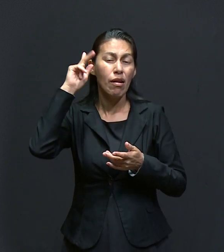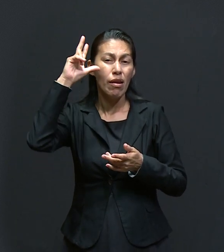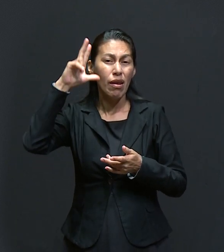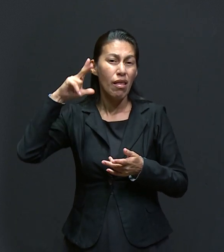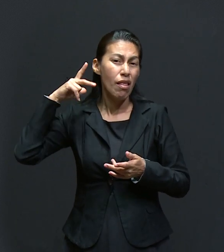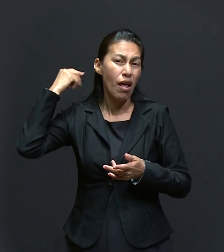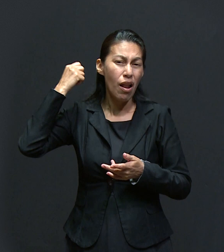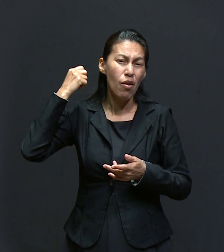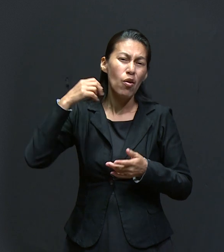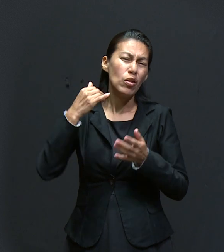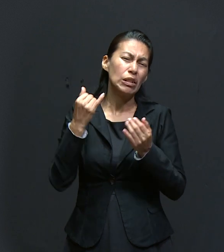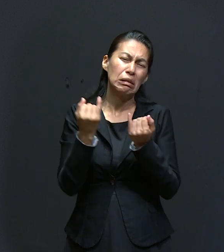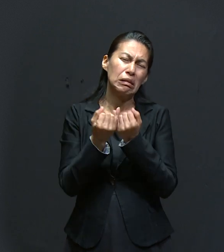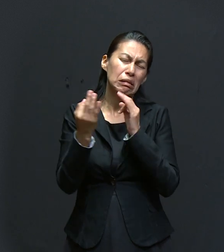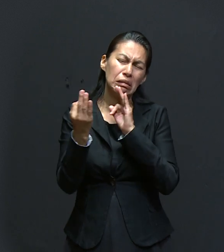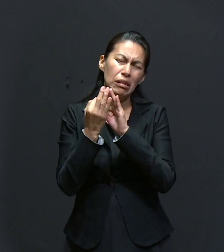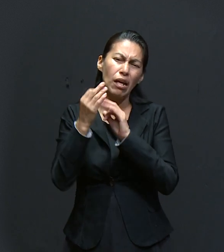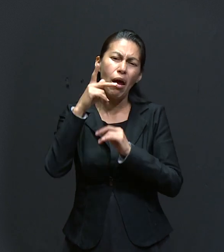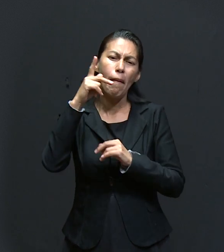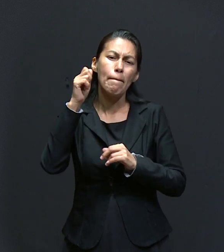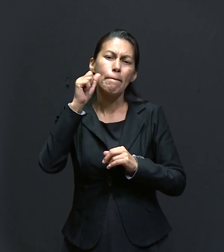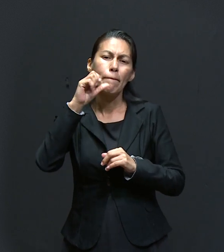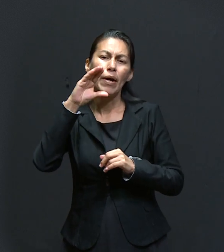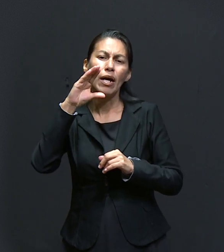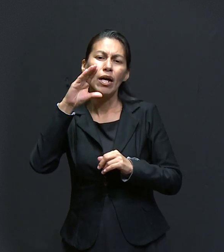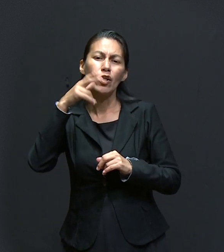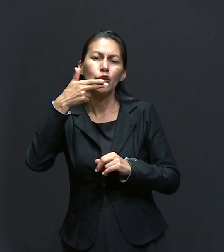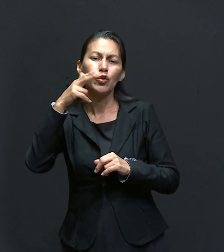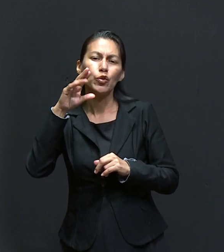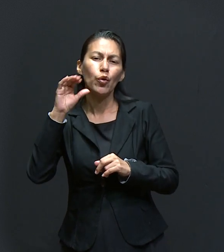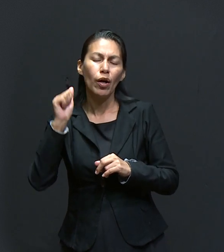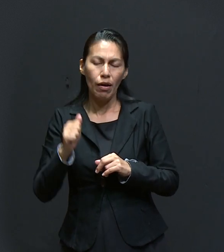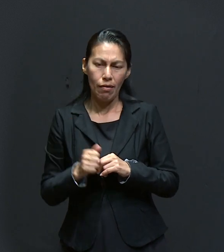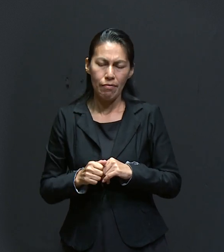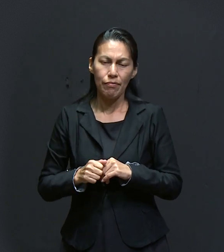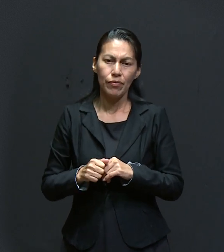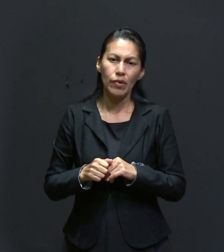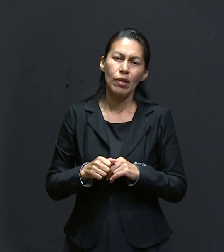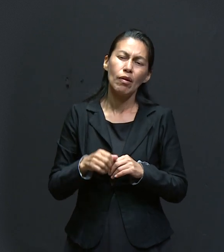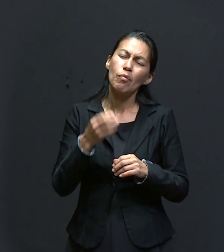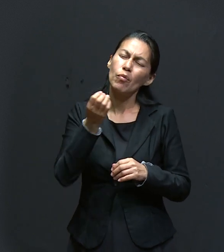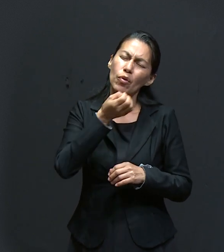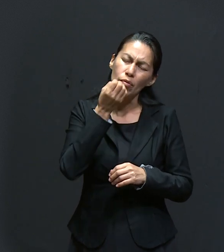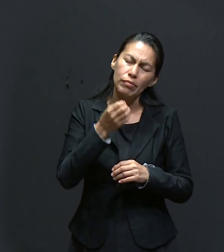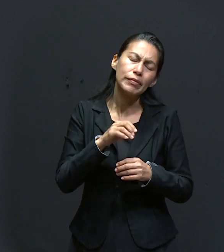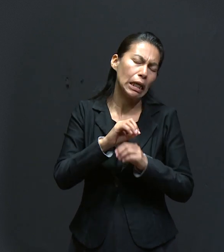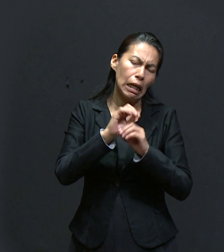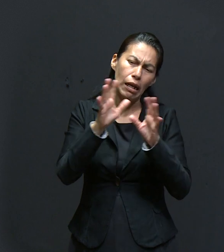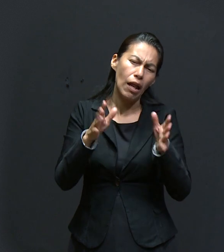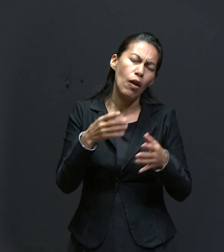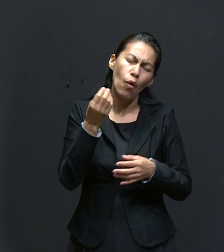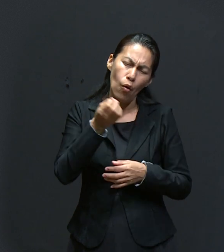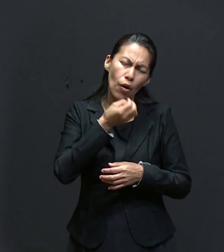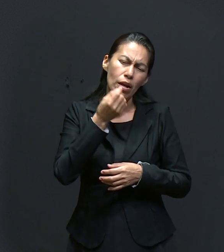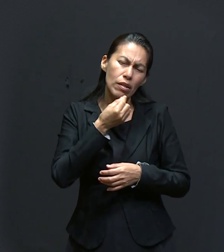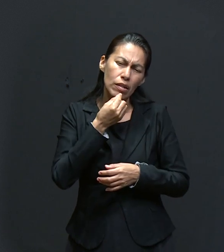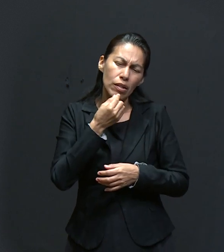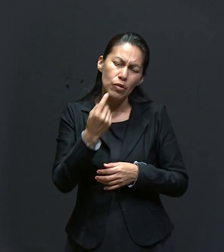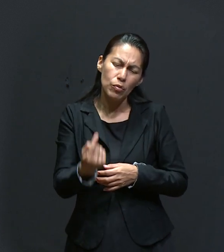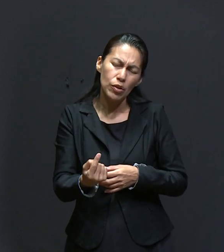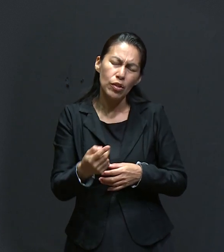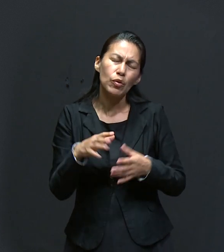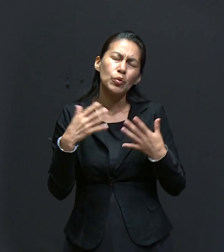haga el milagro y permita que sane nos unimos a ti en oración vamos a orar por este